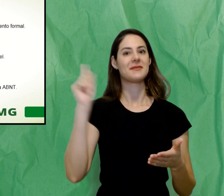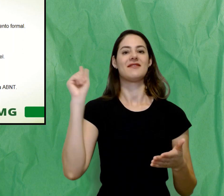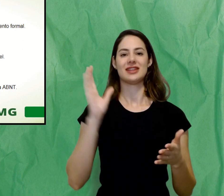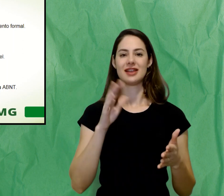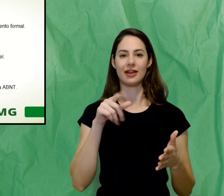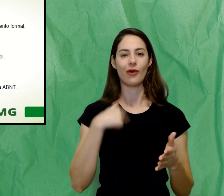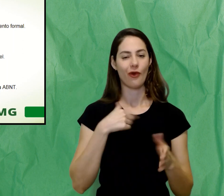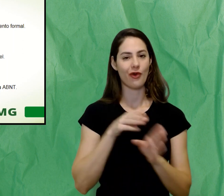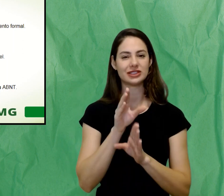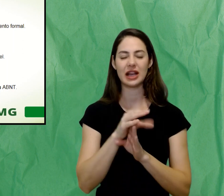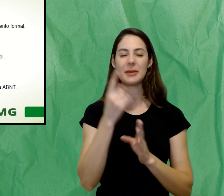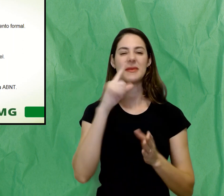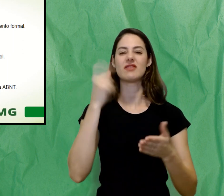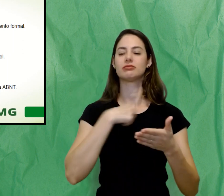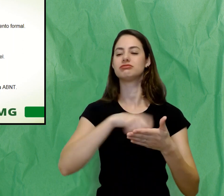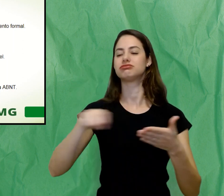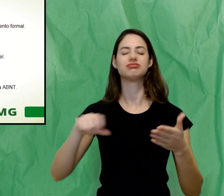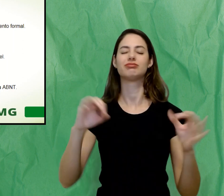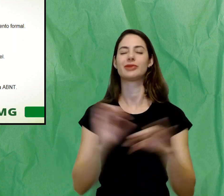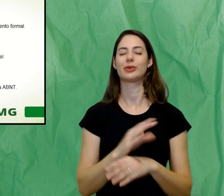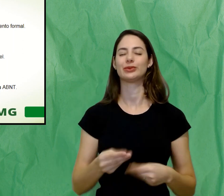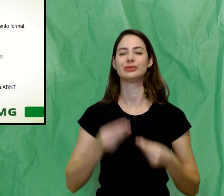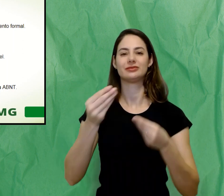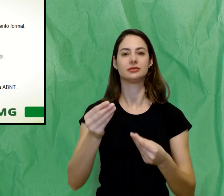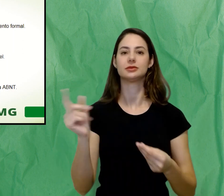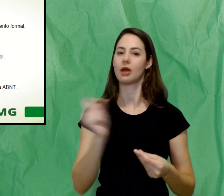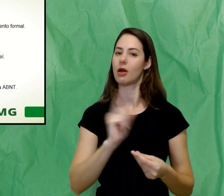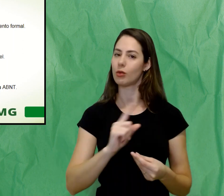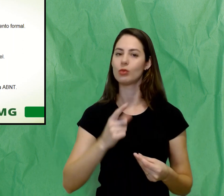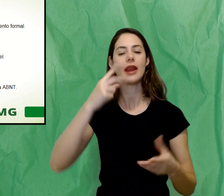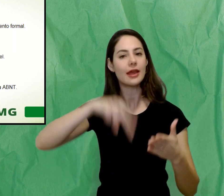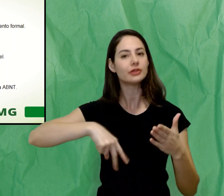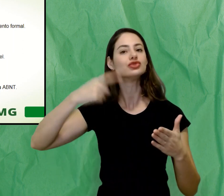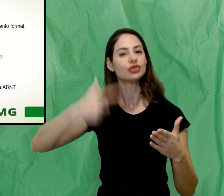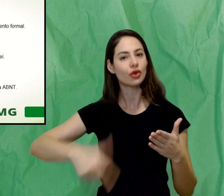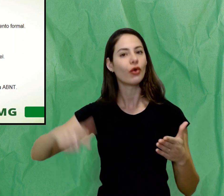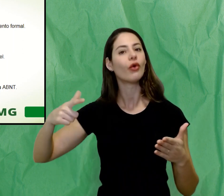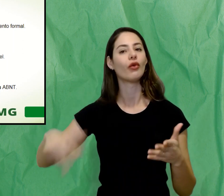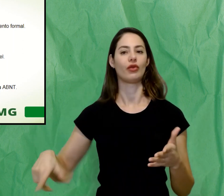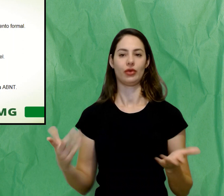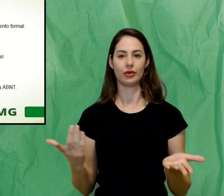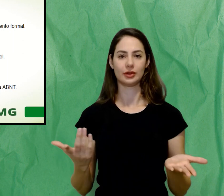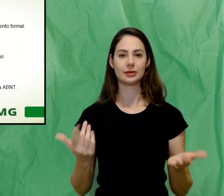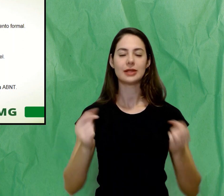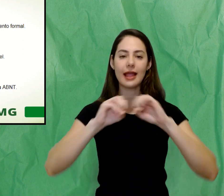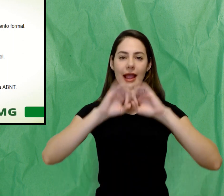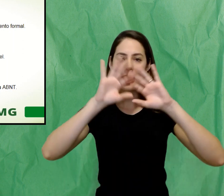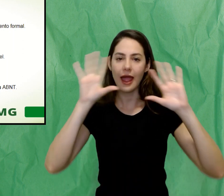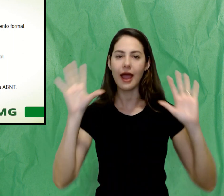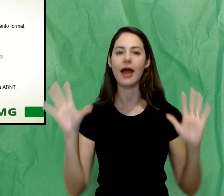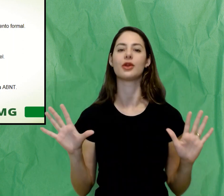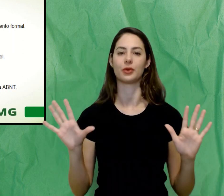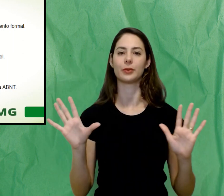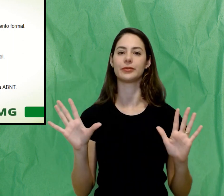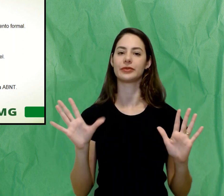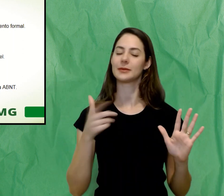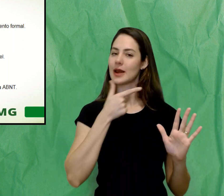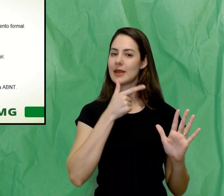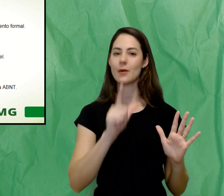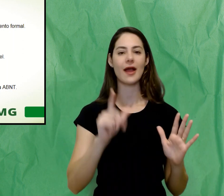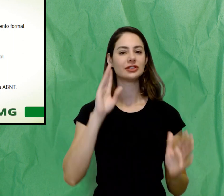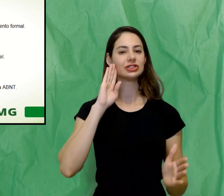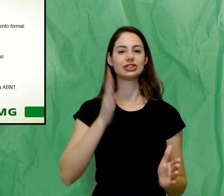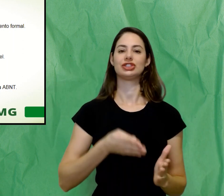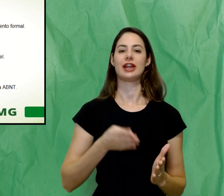dou para qualquer tipo de texto que você vai escrever. Ter clareza, objetividade com a linguagem, né? Ela tem que ser